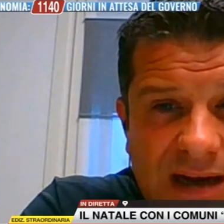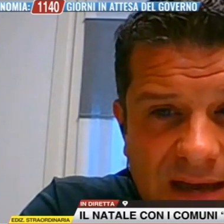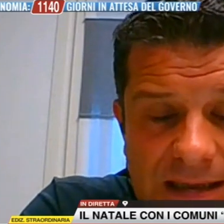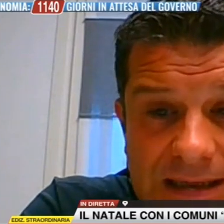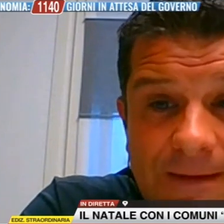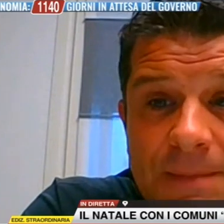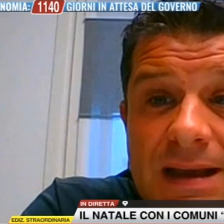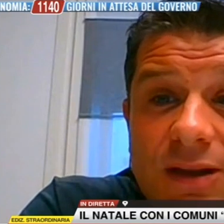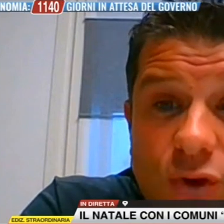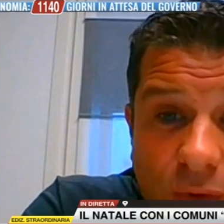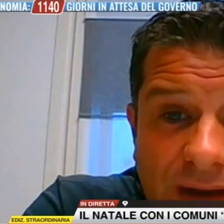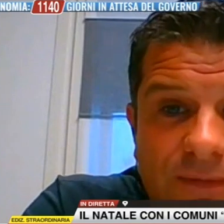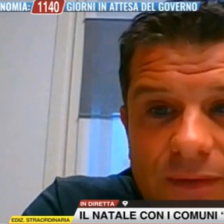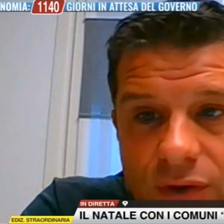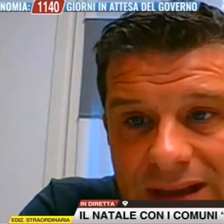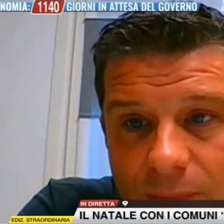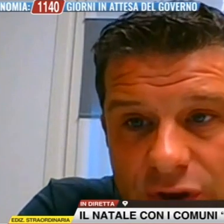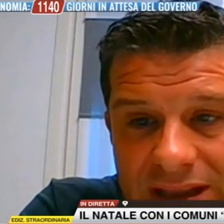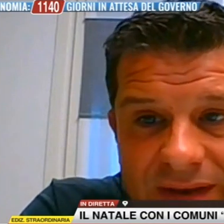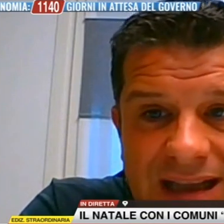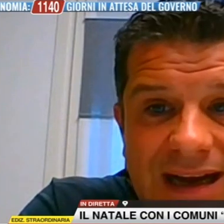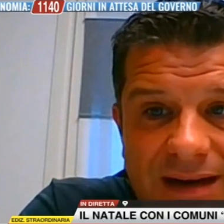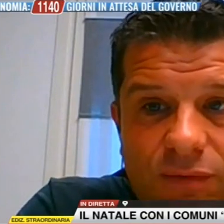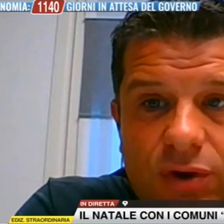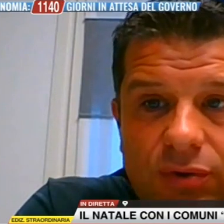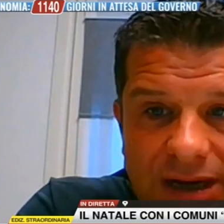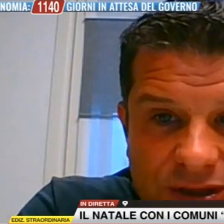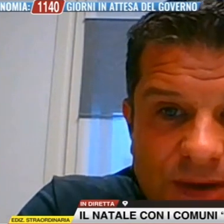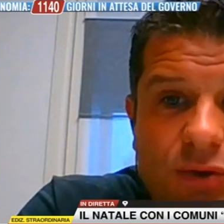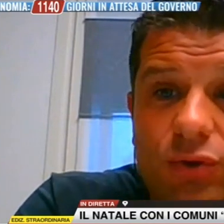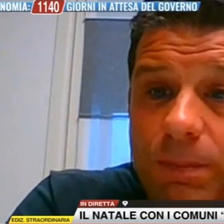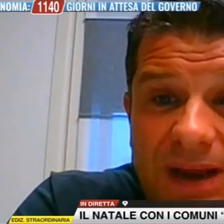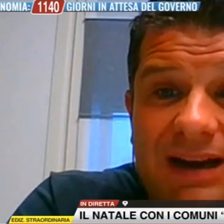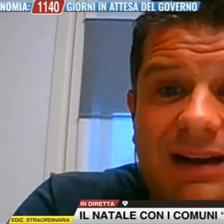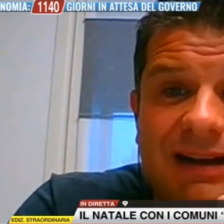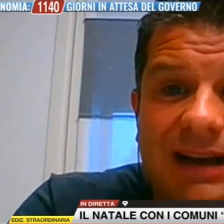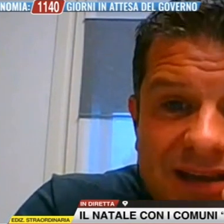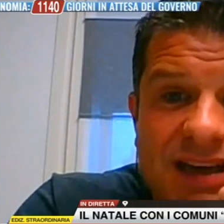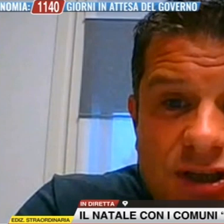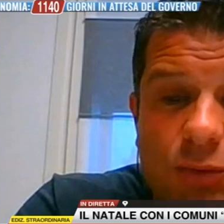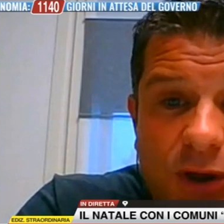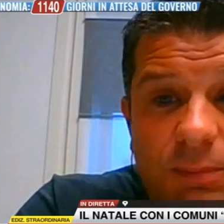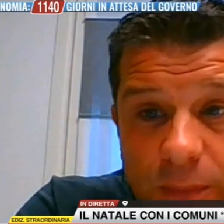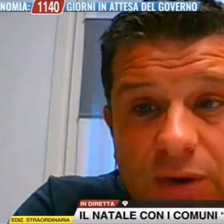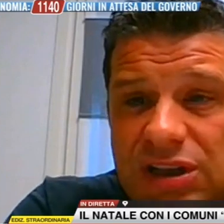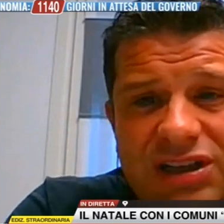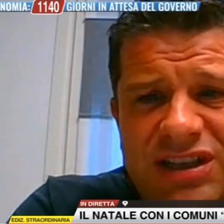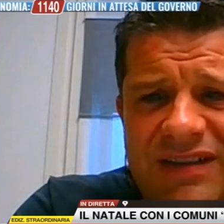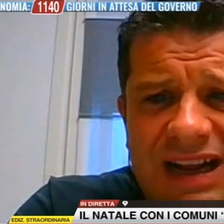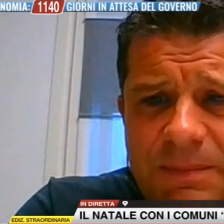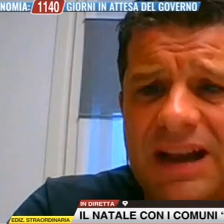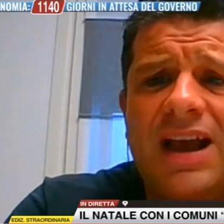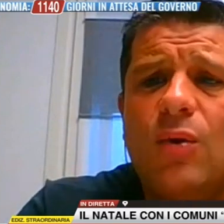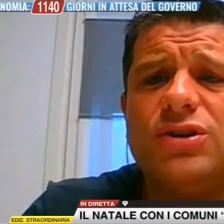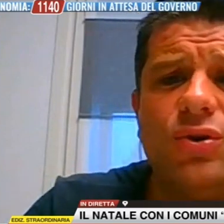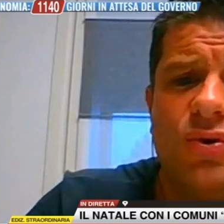festività natalizie dove, fra virgolette, molte attività lavorano a regime ridotto per stringere un po' di più per consentirci di arrivare